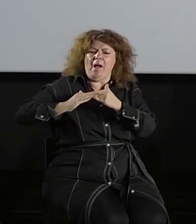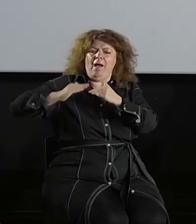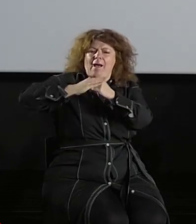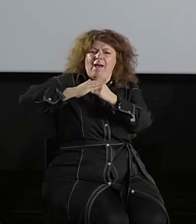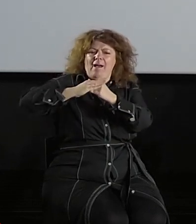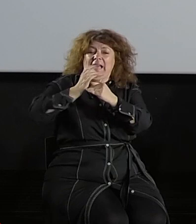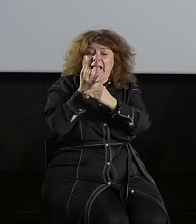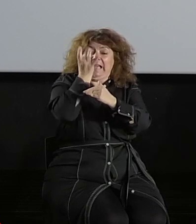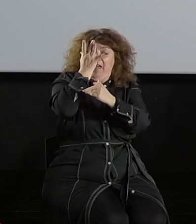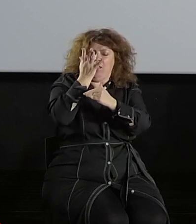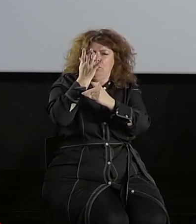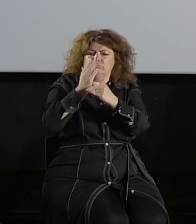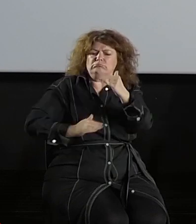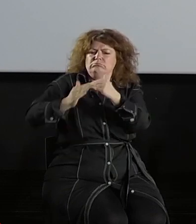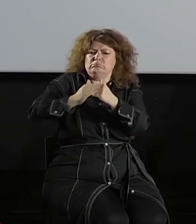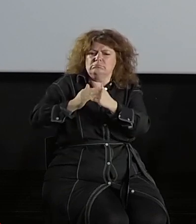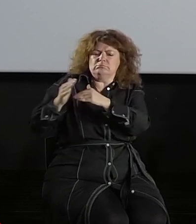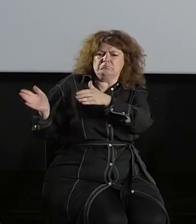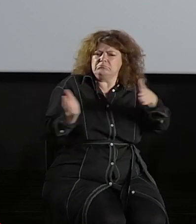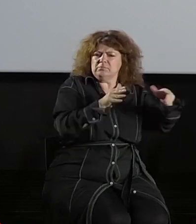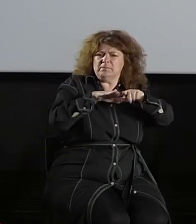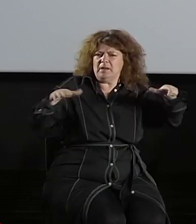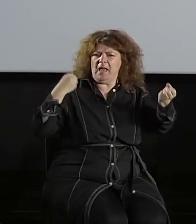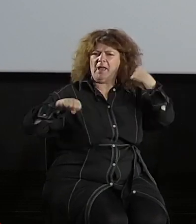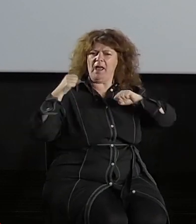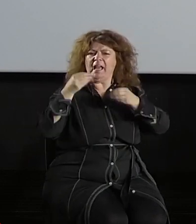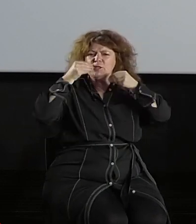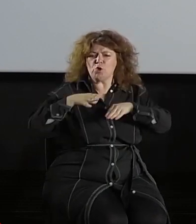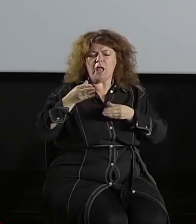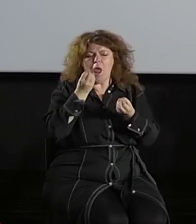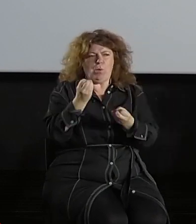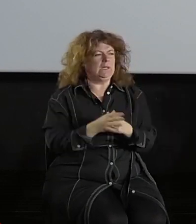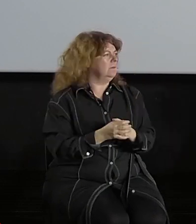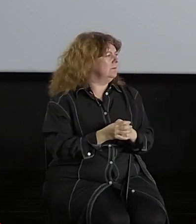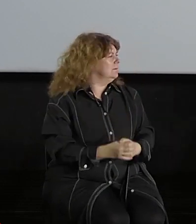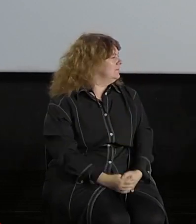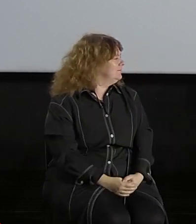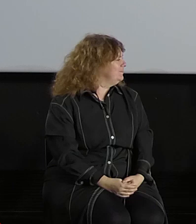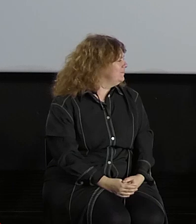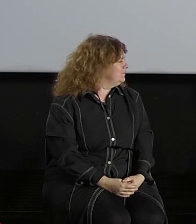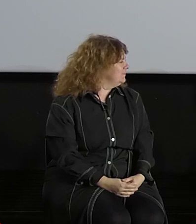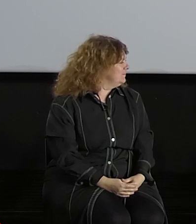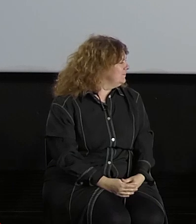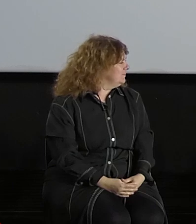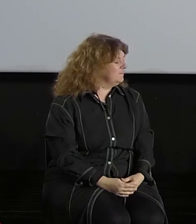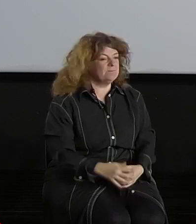creación que que van contando Pues esta historia no pues Ángela cuéntanos si una cosa diferencia